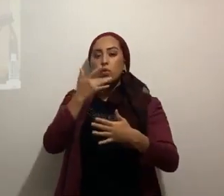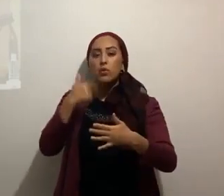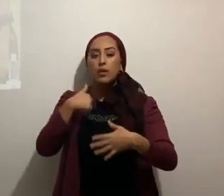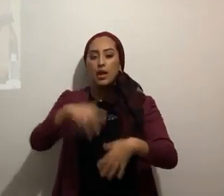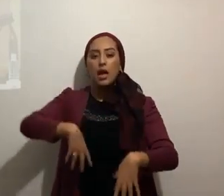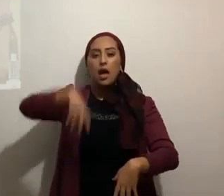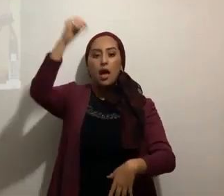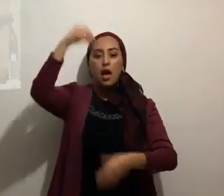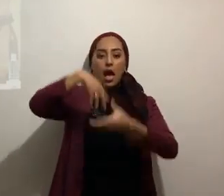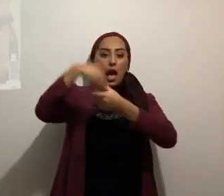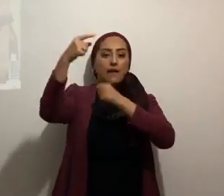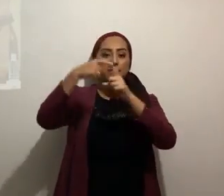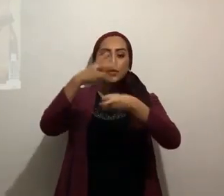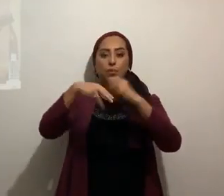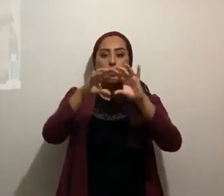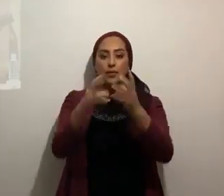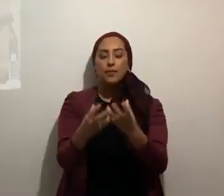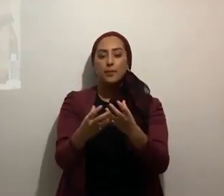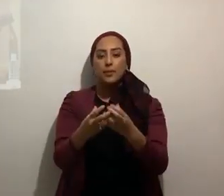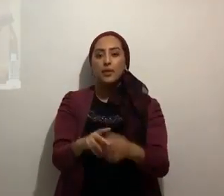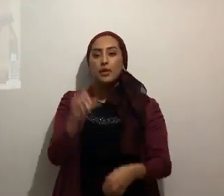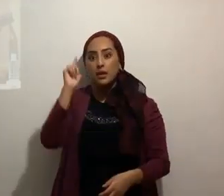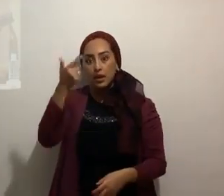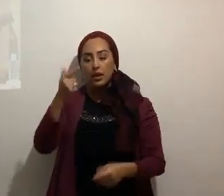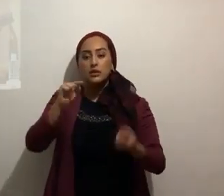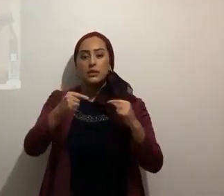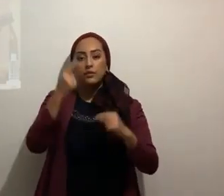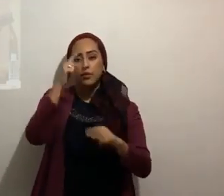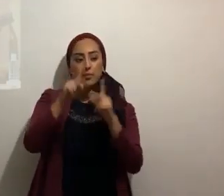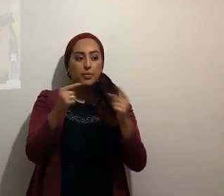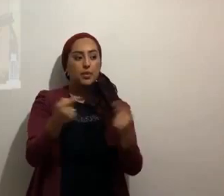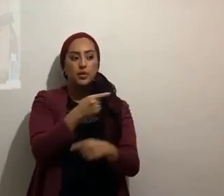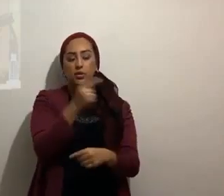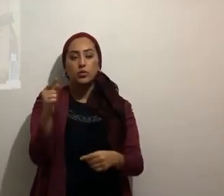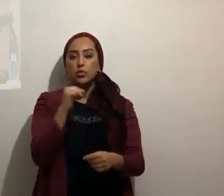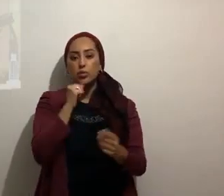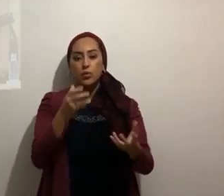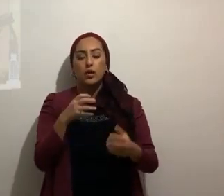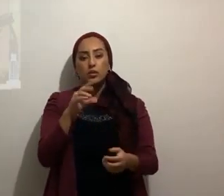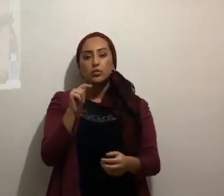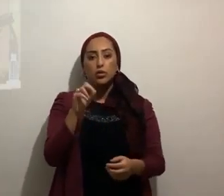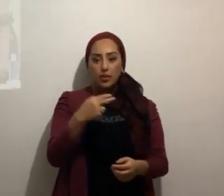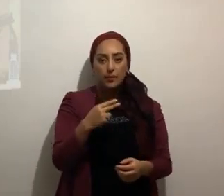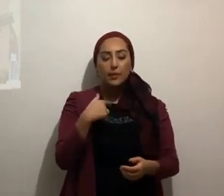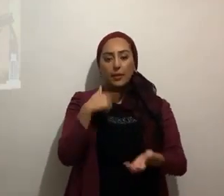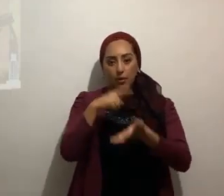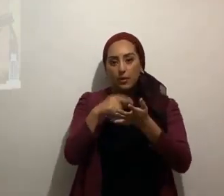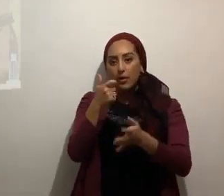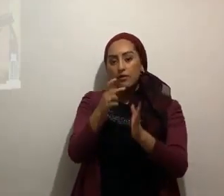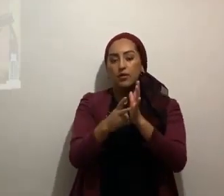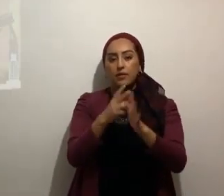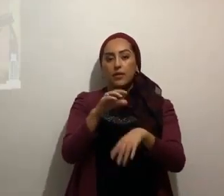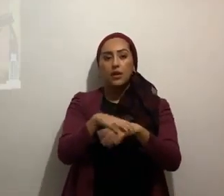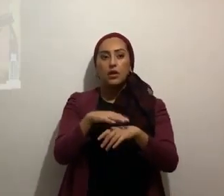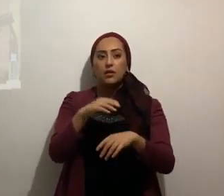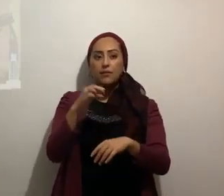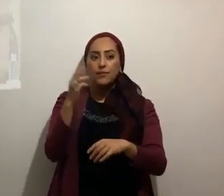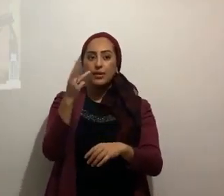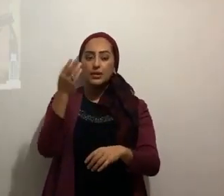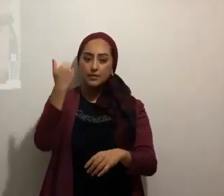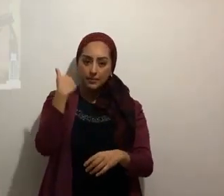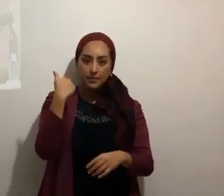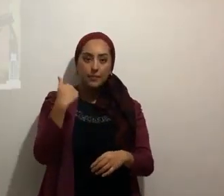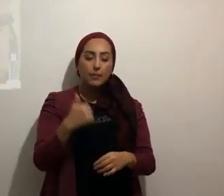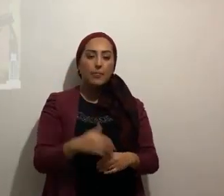de la tierra. Viene el dolor para los impíos que no quieren Torah. De hecho, revisen el tema del miércoles